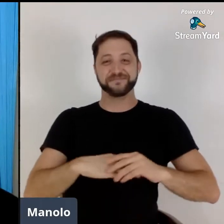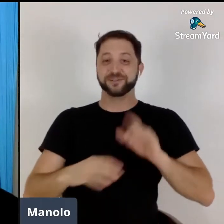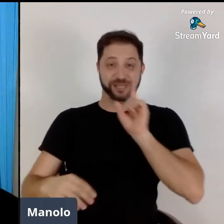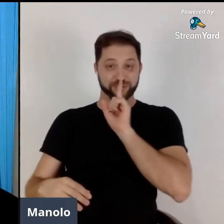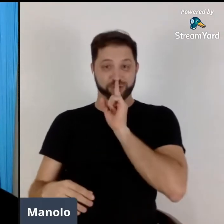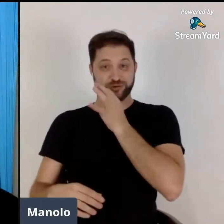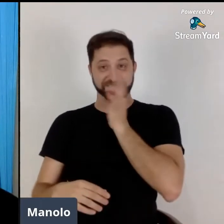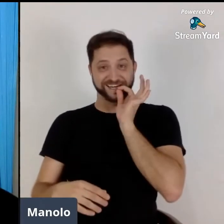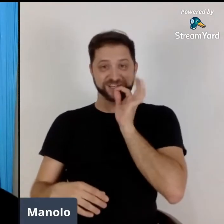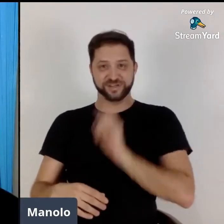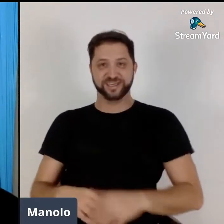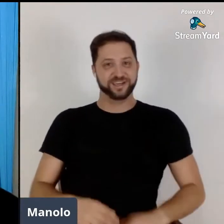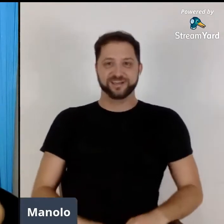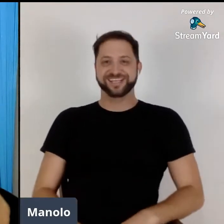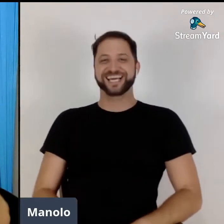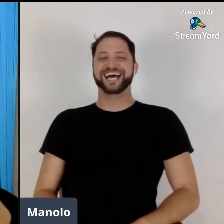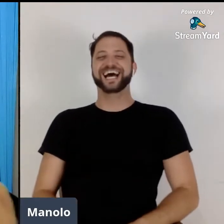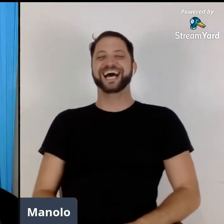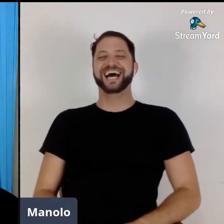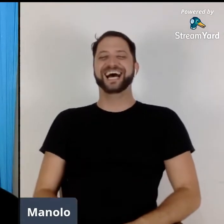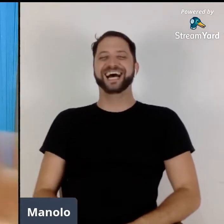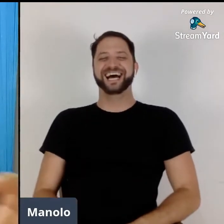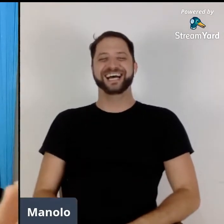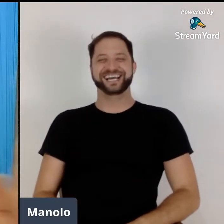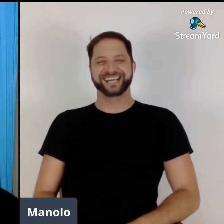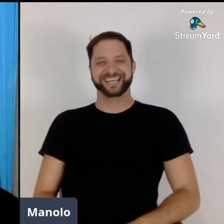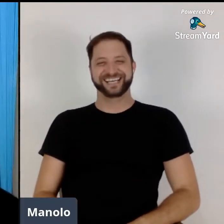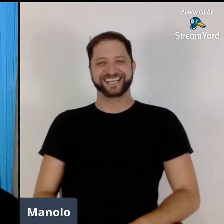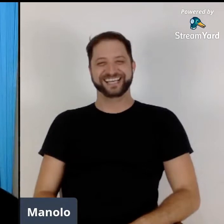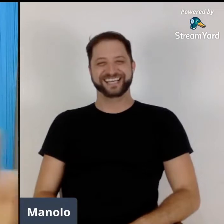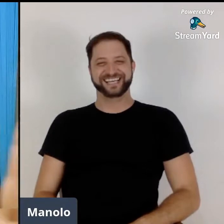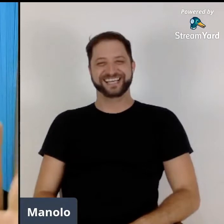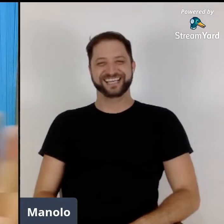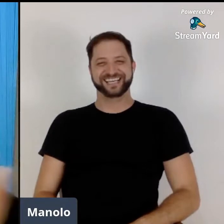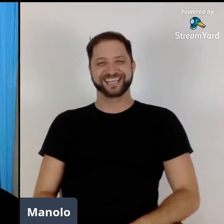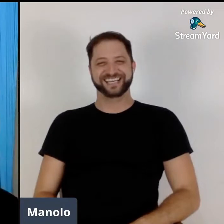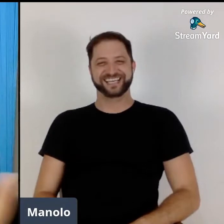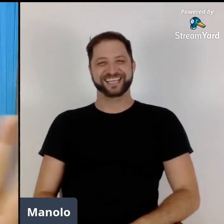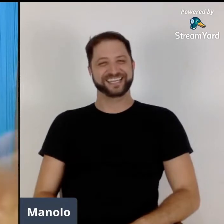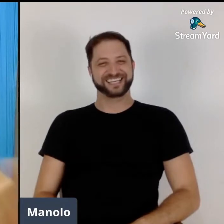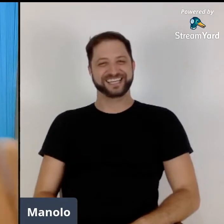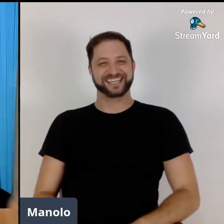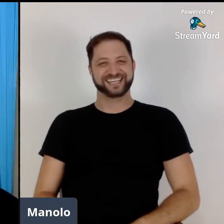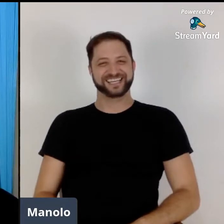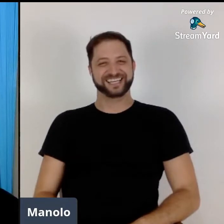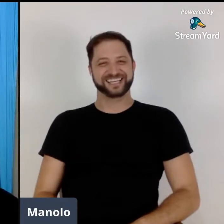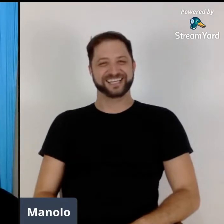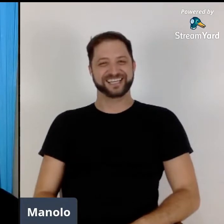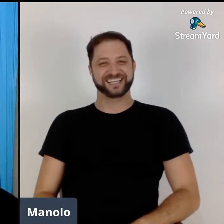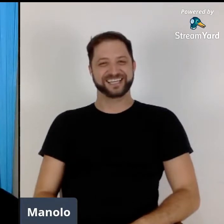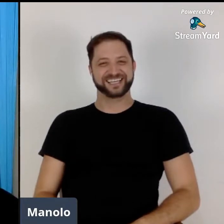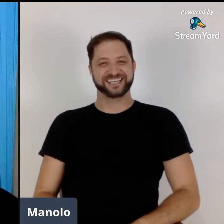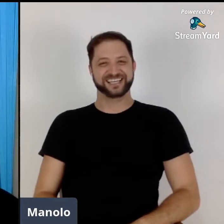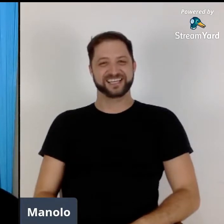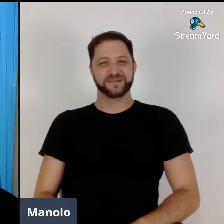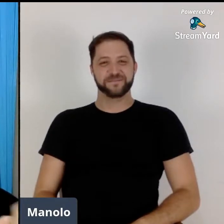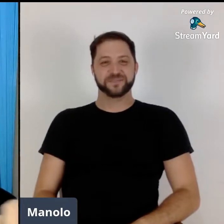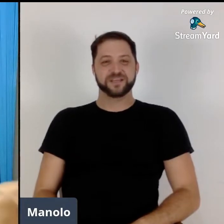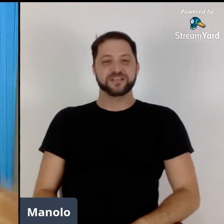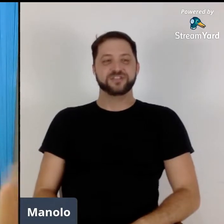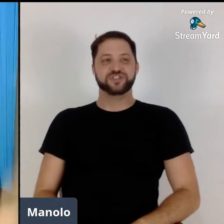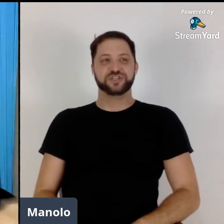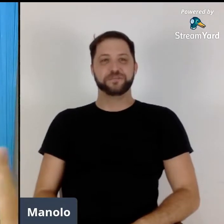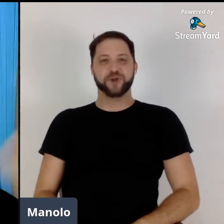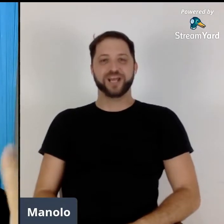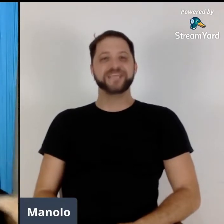ter também. Mas isso aí é um segredinho aqui. Infelizmente, nós não temos ainda um concurso para dar um certificado de intérprete.